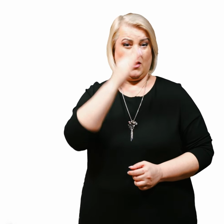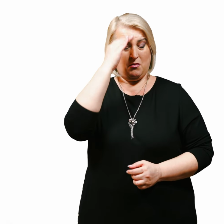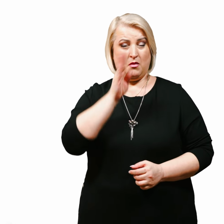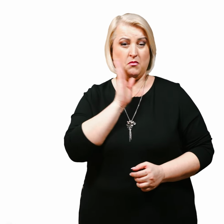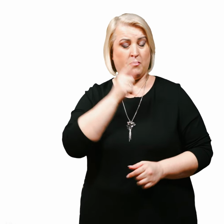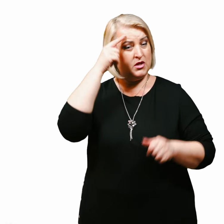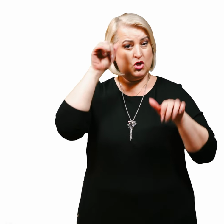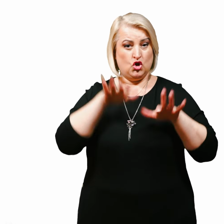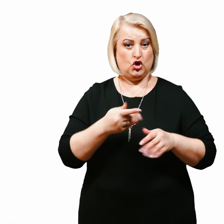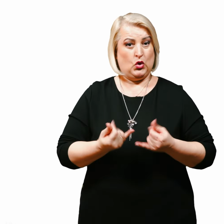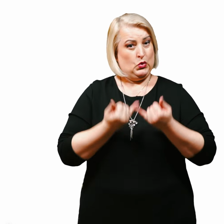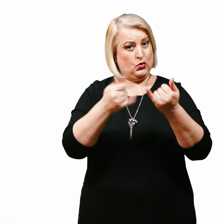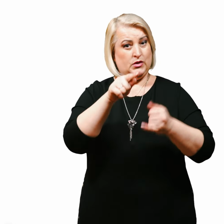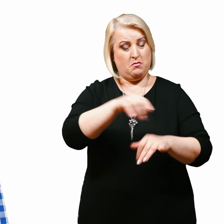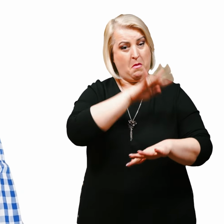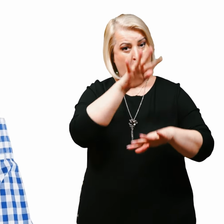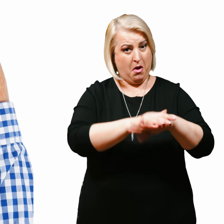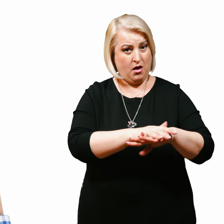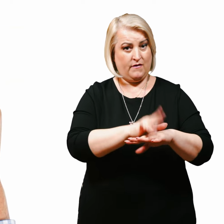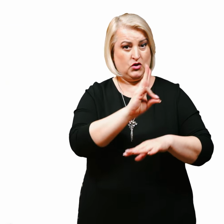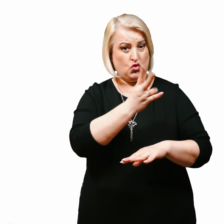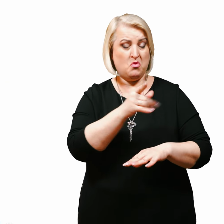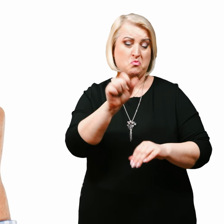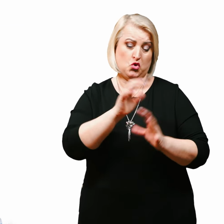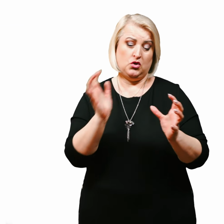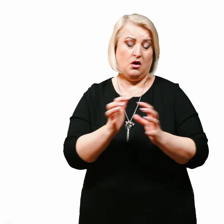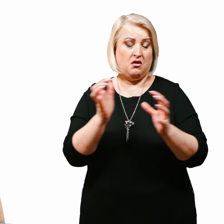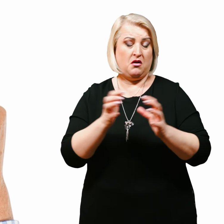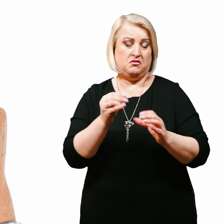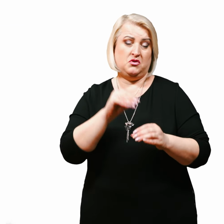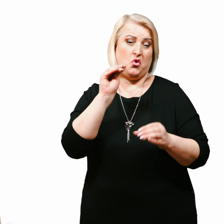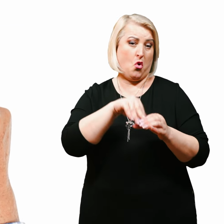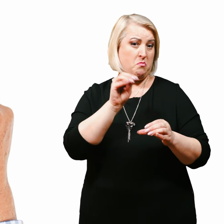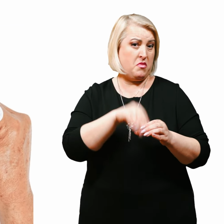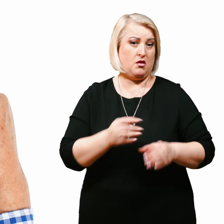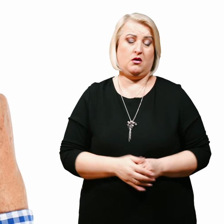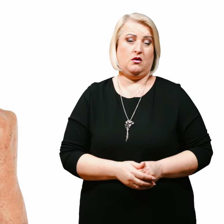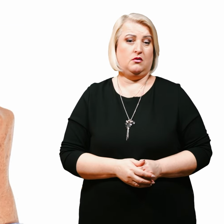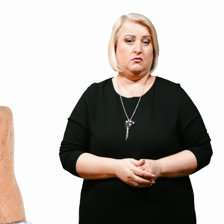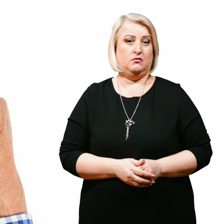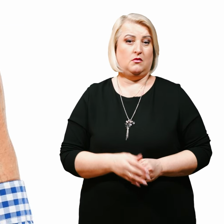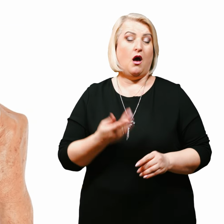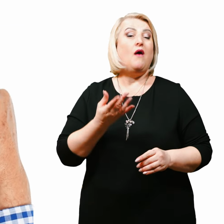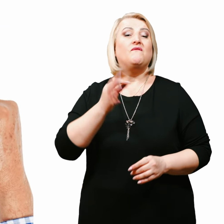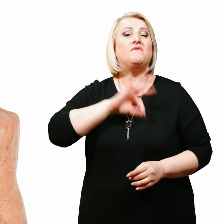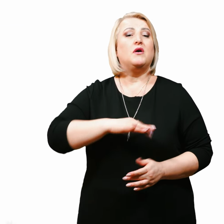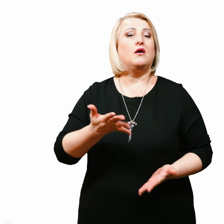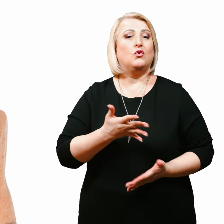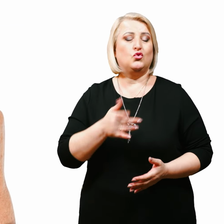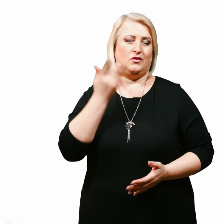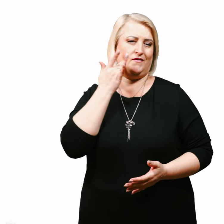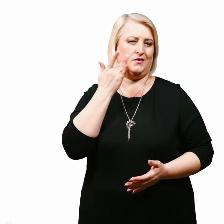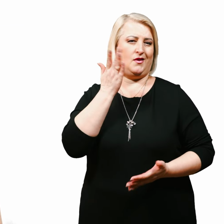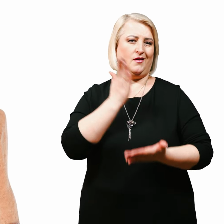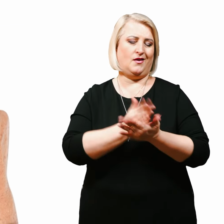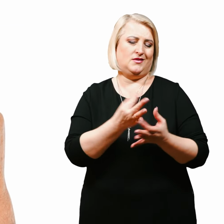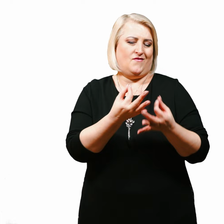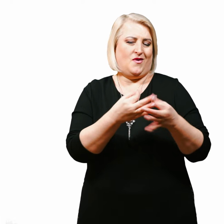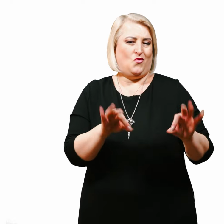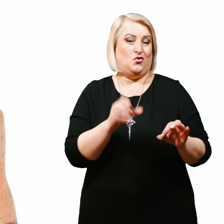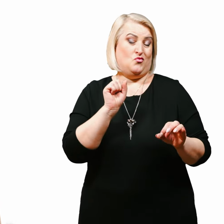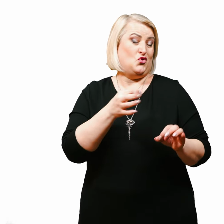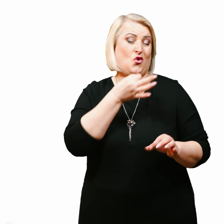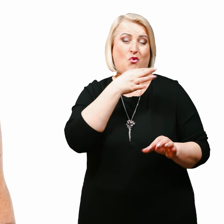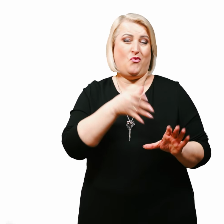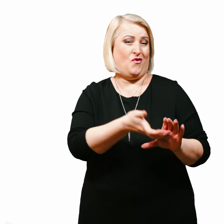решат открыть тебе счет в банке, ты можешь хранить свои сбережения в копилке. Преимущество в том, что у тебя всегда есть доступ к ним,